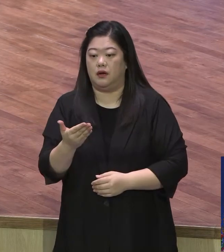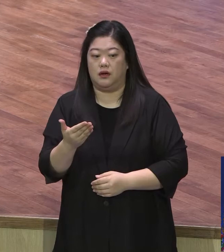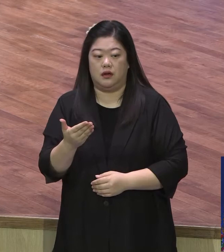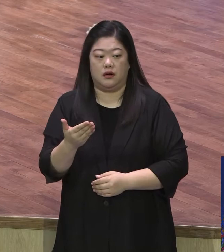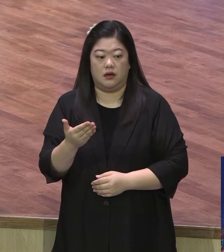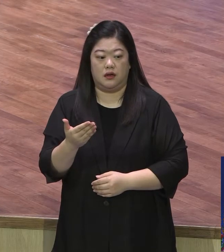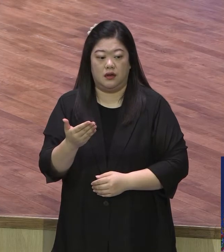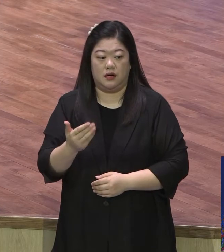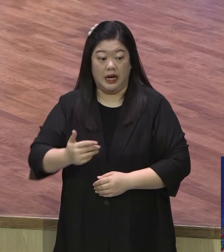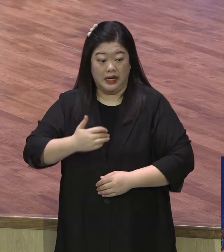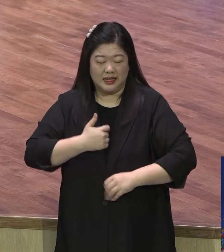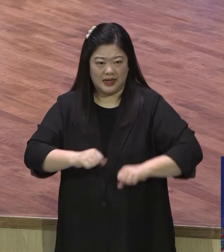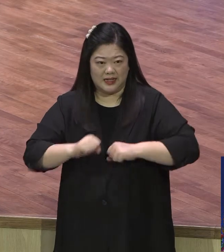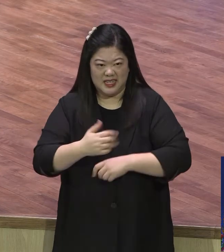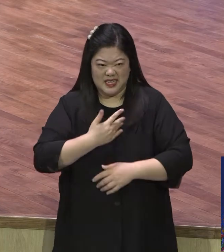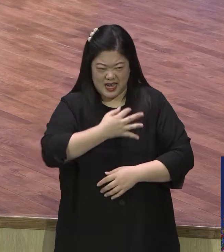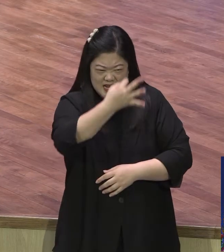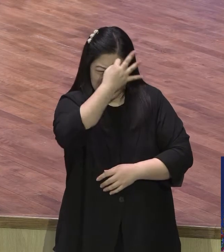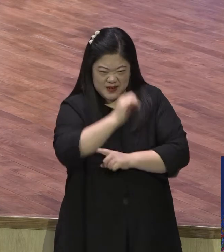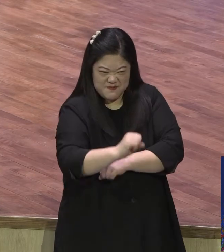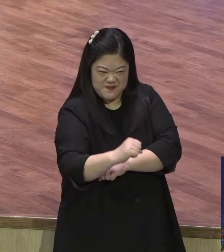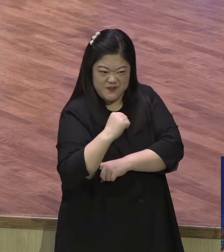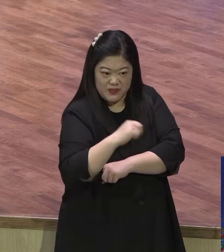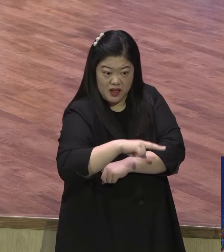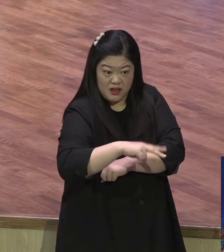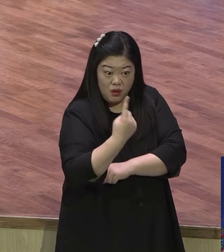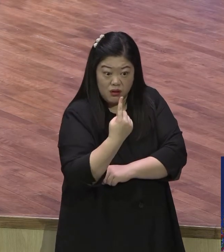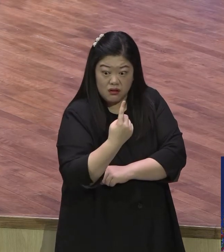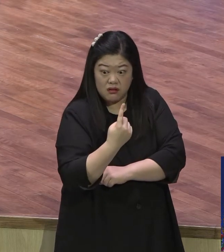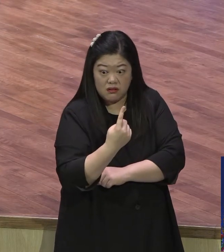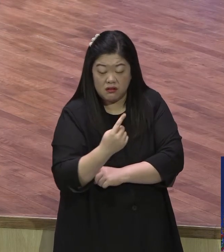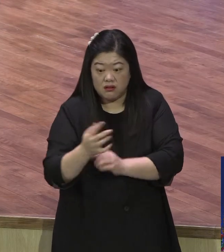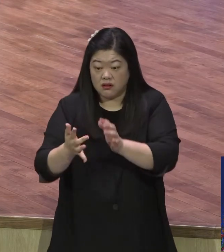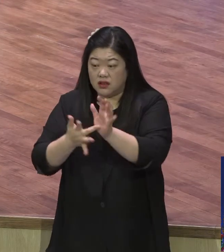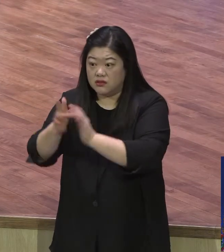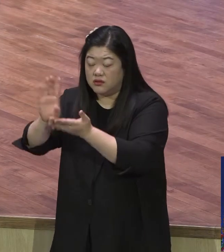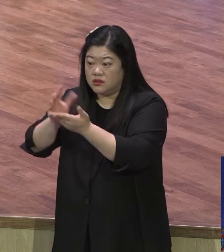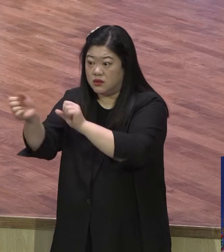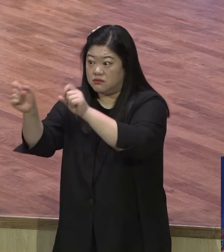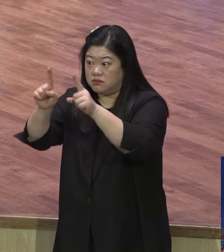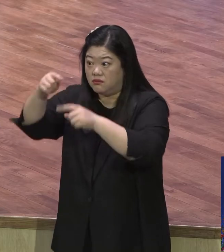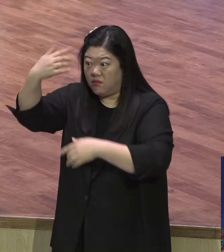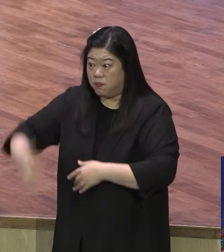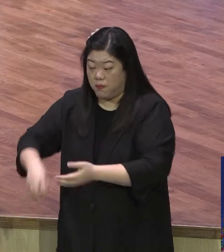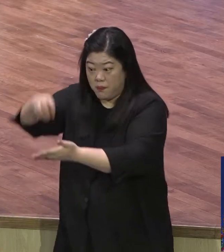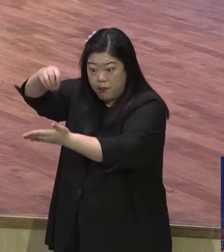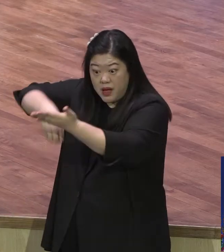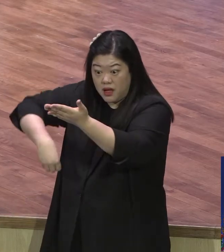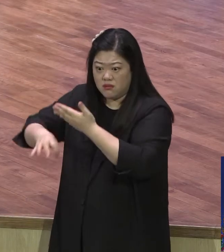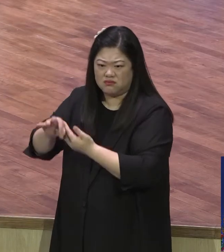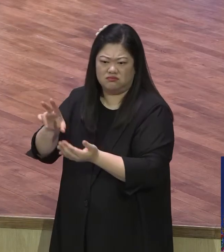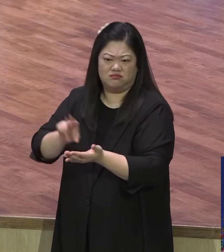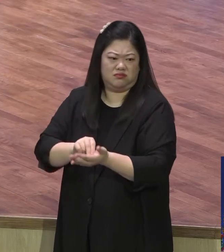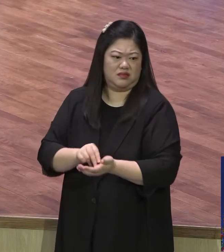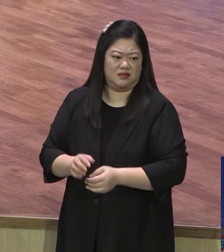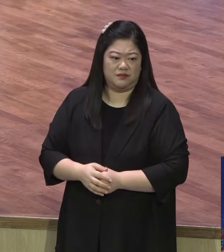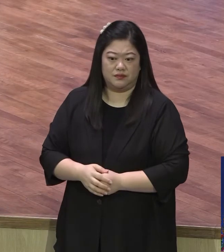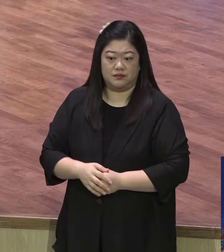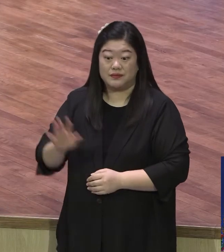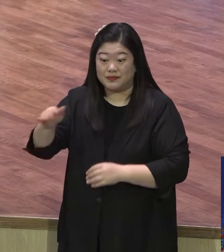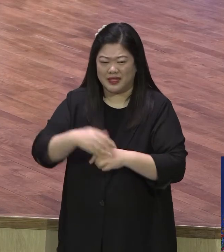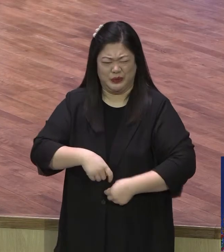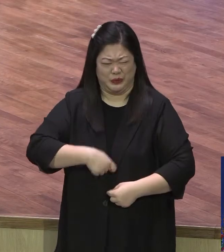부활하신 그리스도의 능력 믿음으로 성교의 믿음만 가시면 돼요 우리 전문의 성교가 러시아 말을